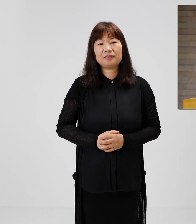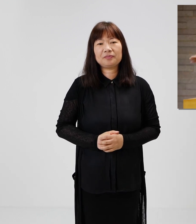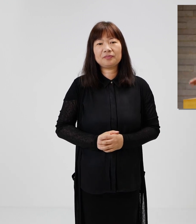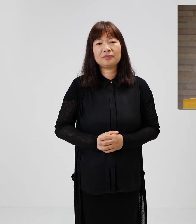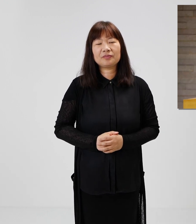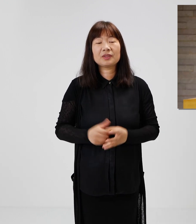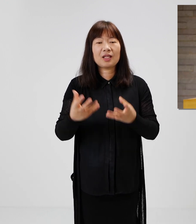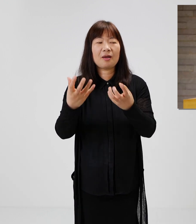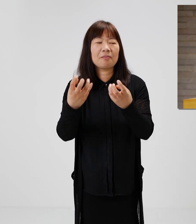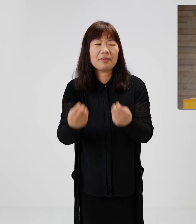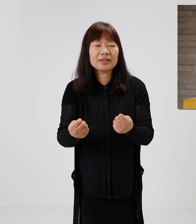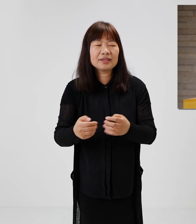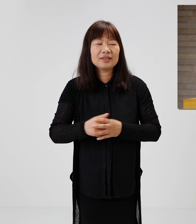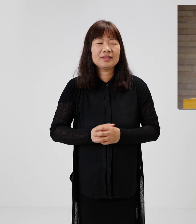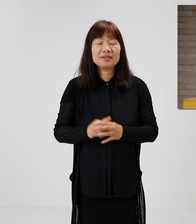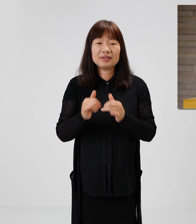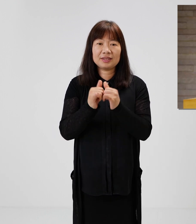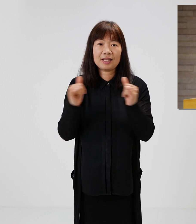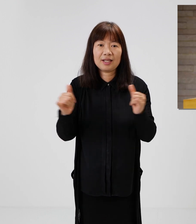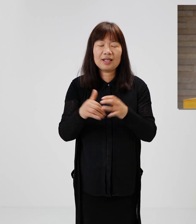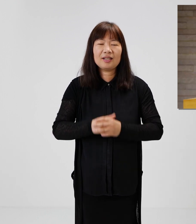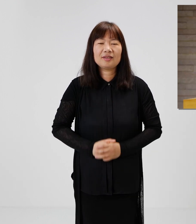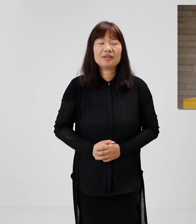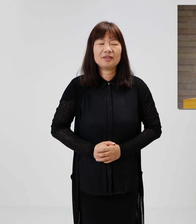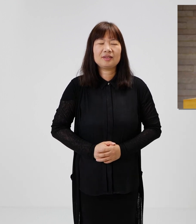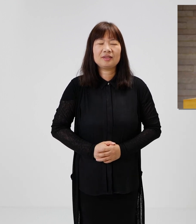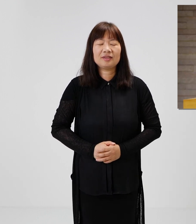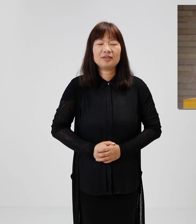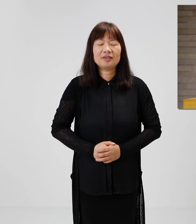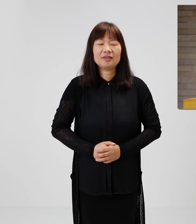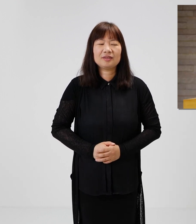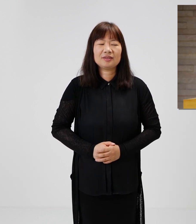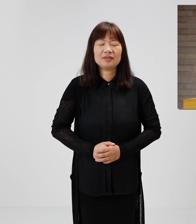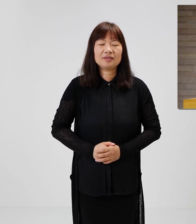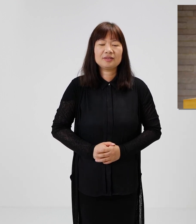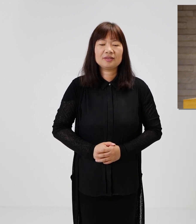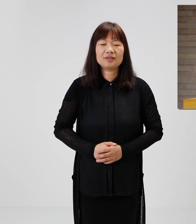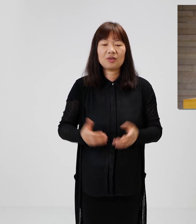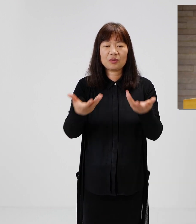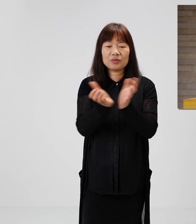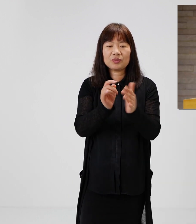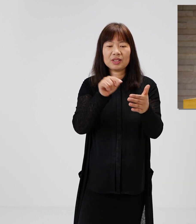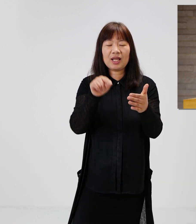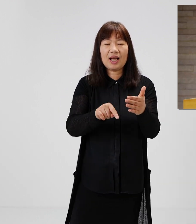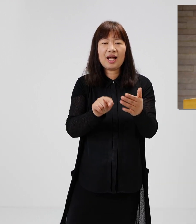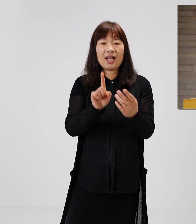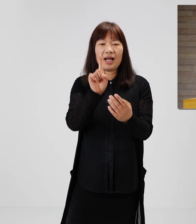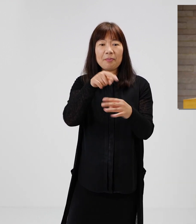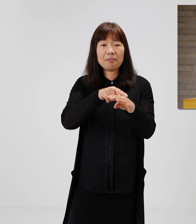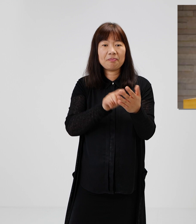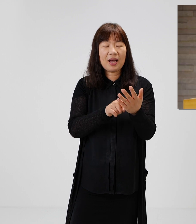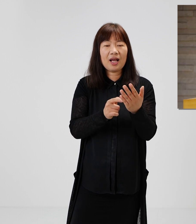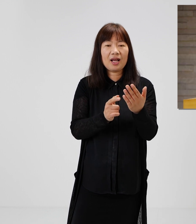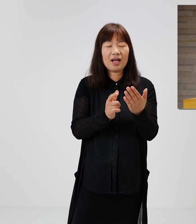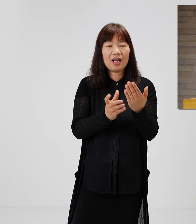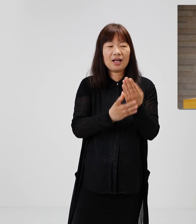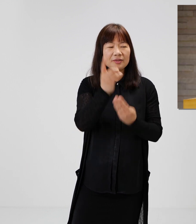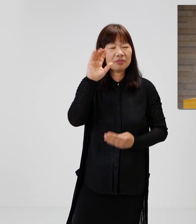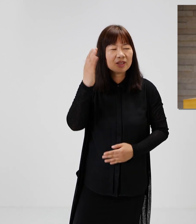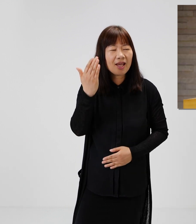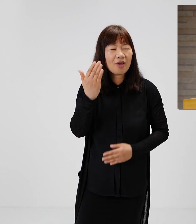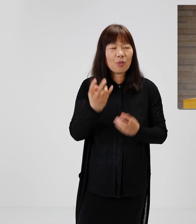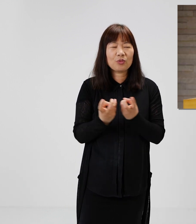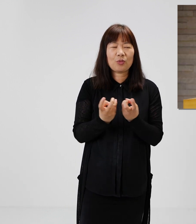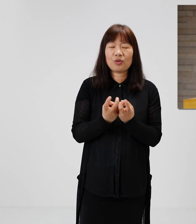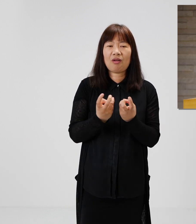이렇게 많은 사람들이 있는 공동체에서 어떻게 한마음일 수가 있어요? 공산주의가